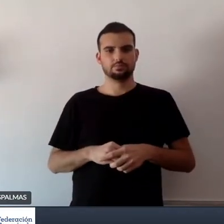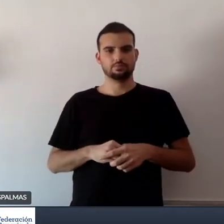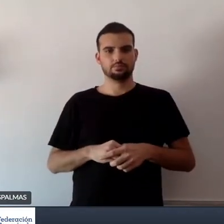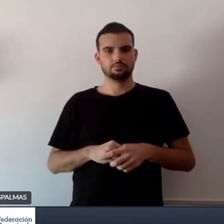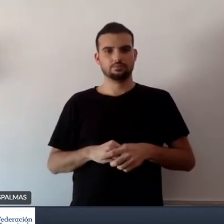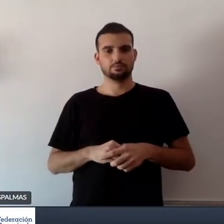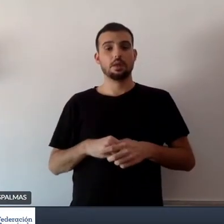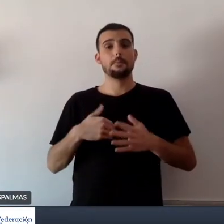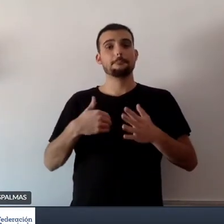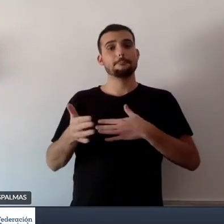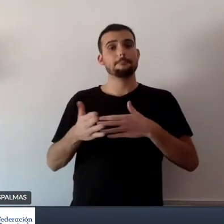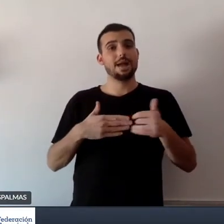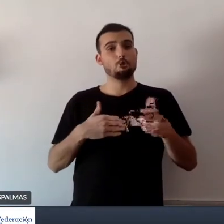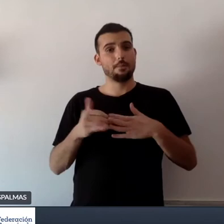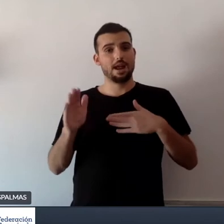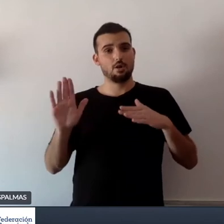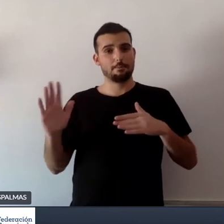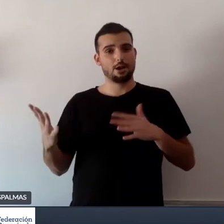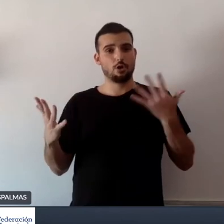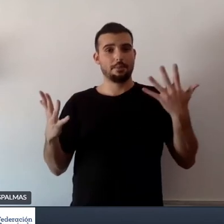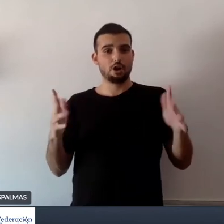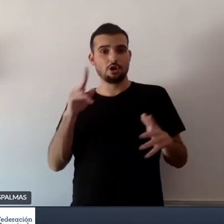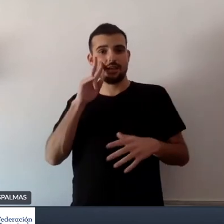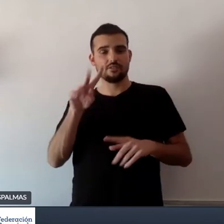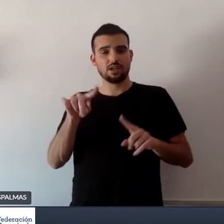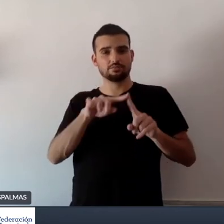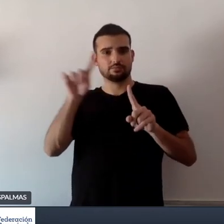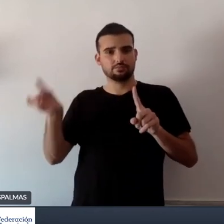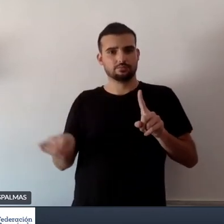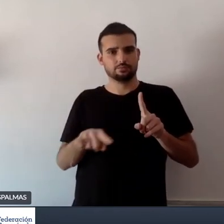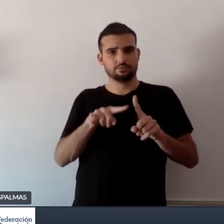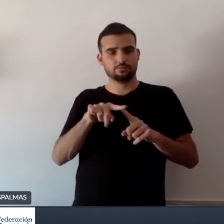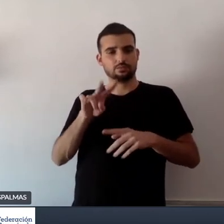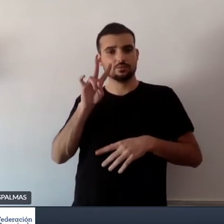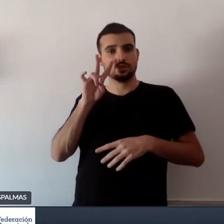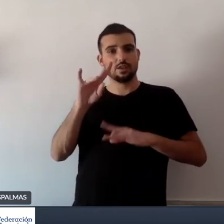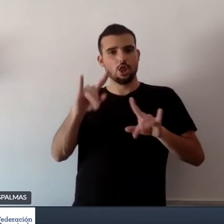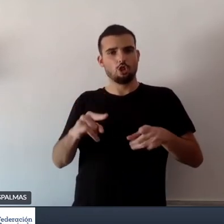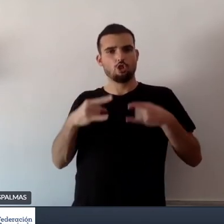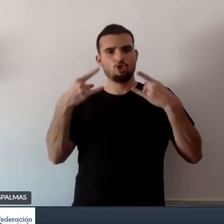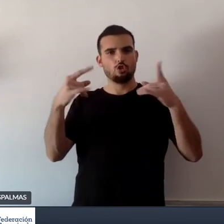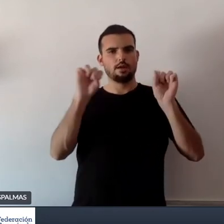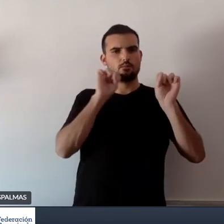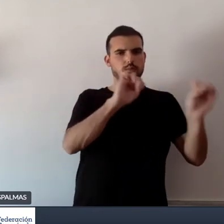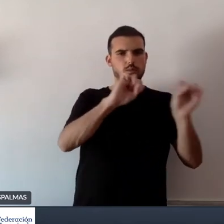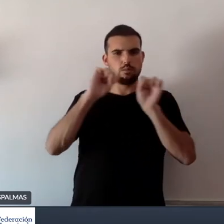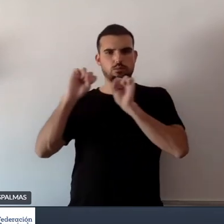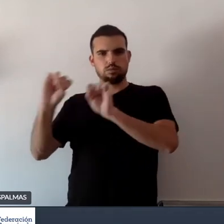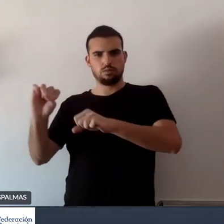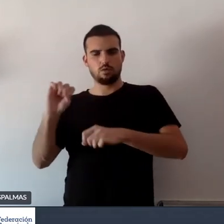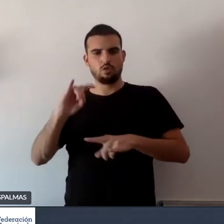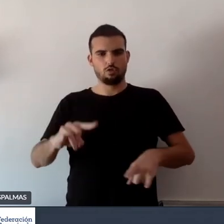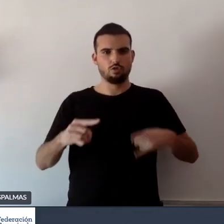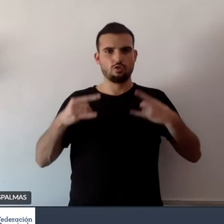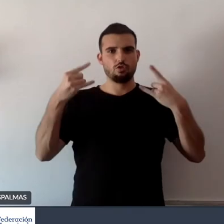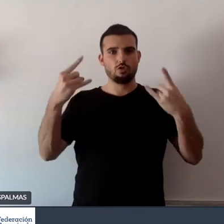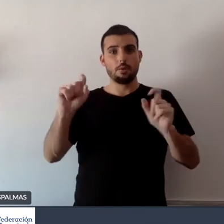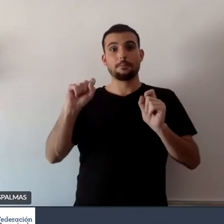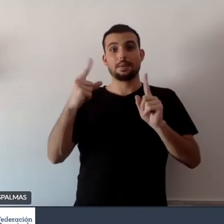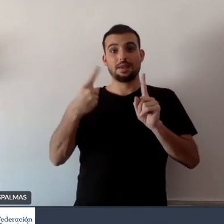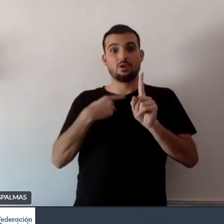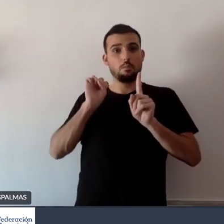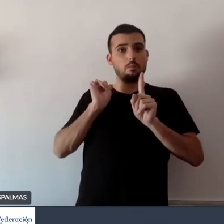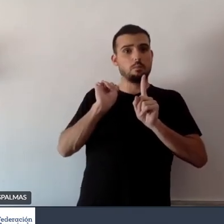Mano a mano. Y ahí tenemos o doble bloqueo directo en ese espacio. Primer bloqueador